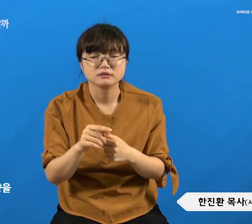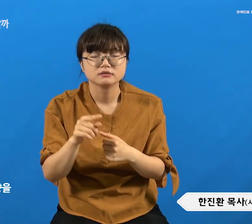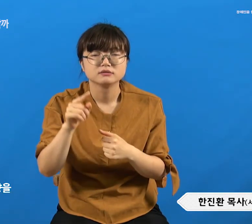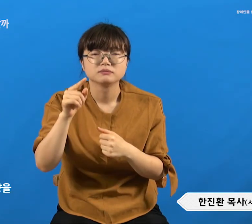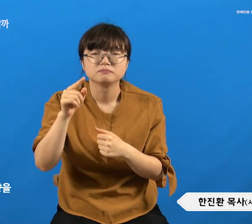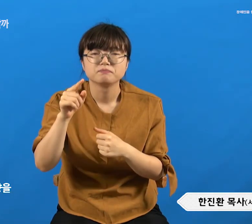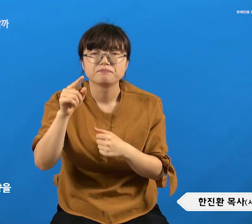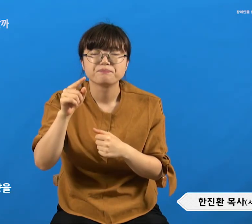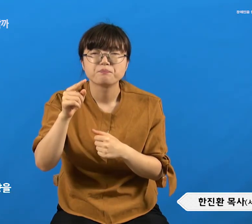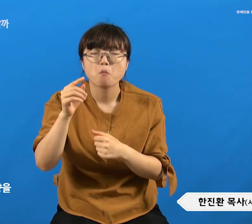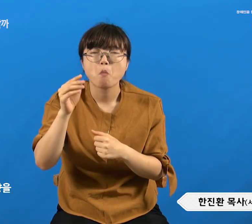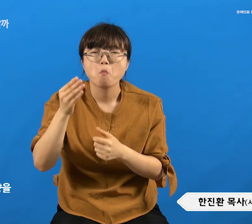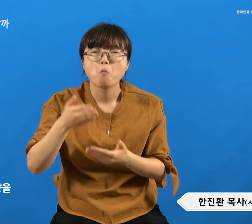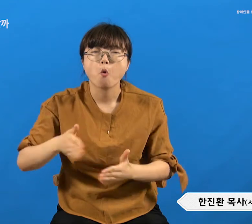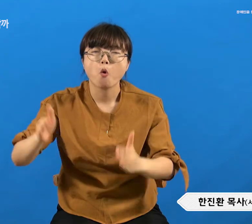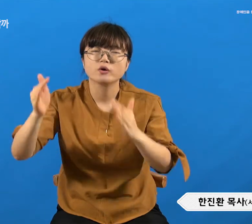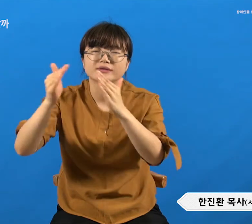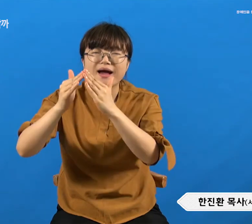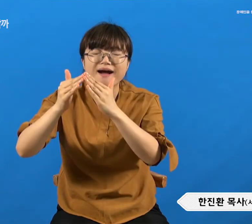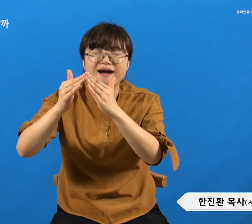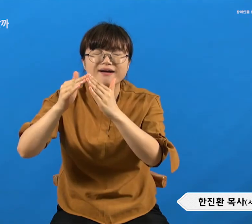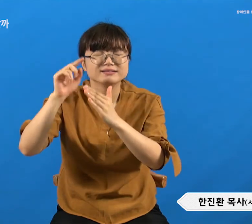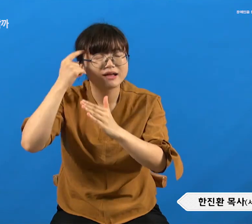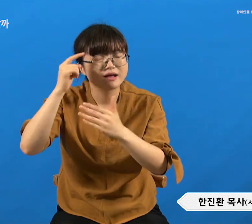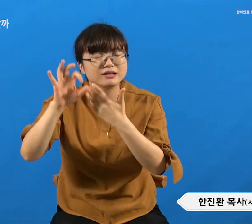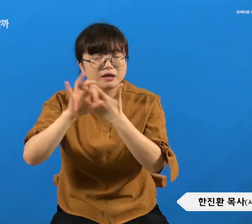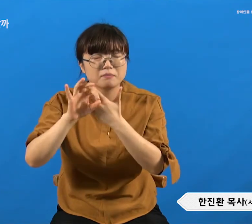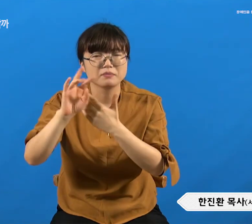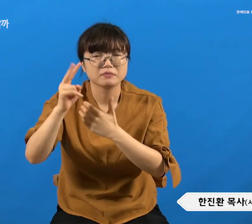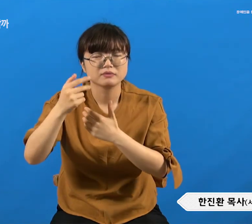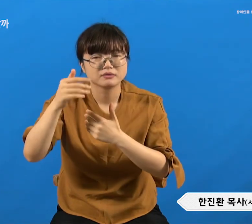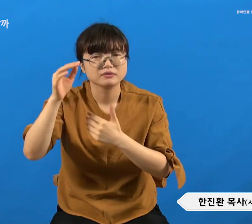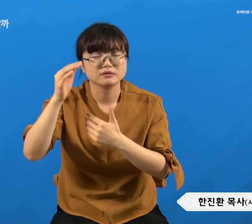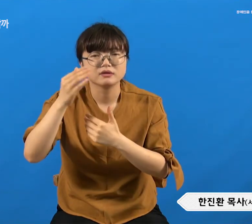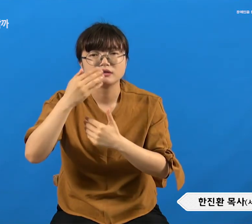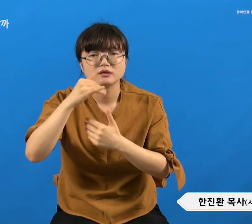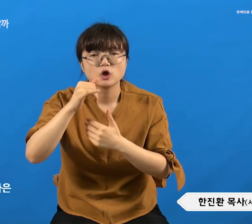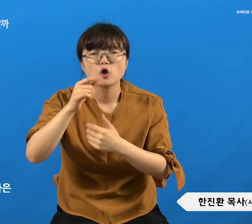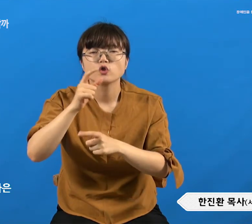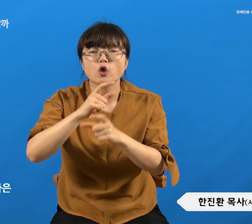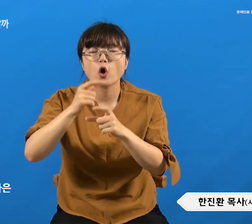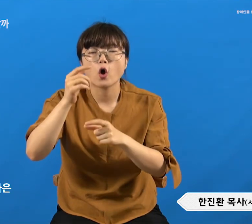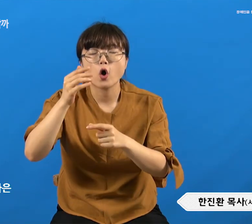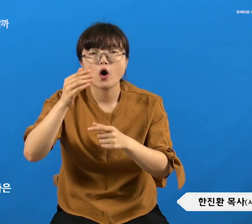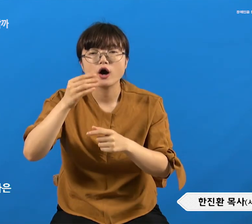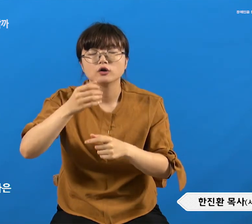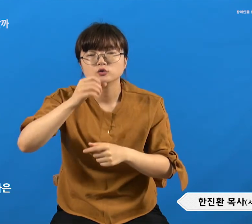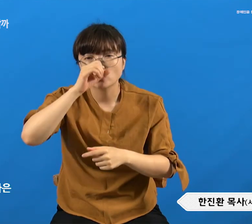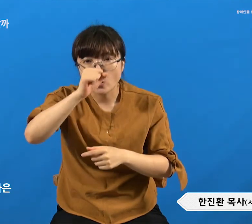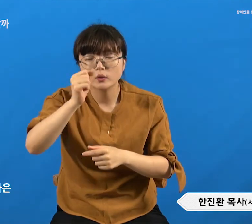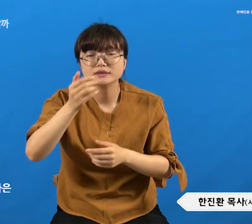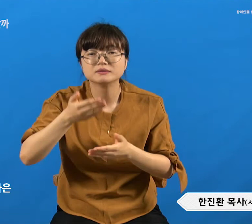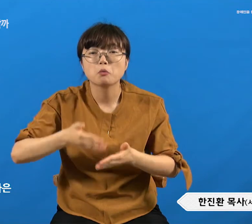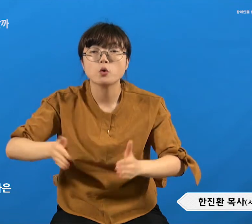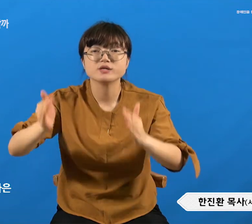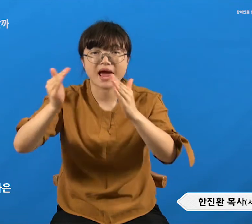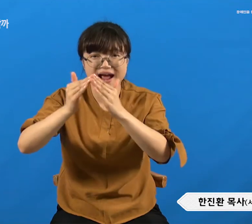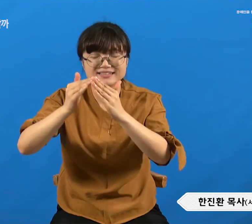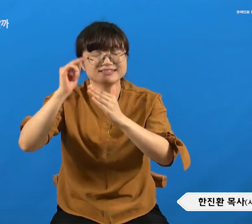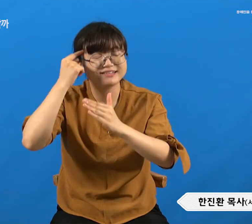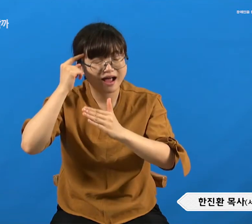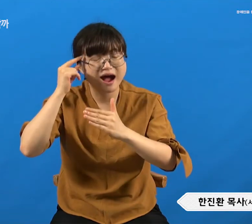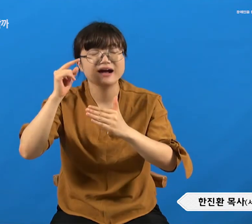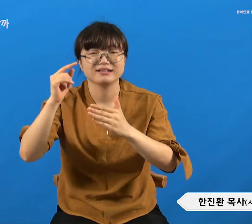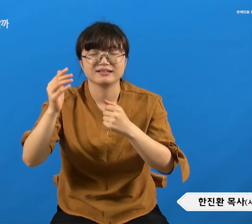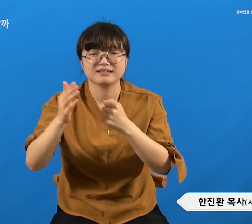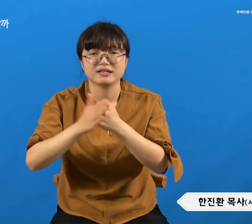본향을 생각하였더라면 돌아갈 기회가 있었으려니와 그들이 이제는 더 나은 본향을 사모하니 곧 하늘에 있는